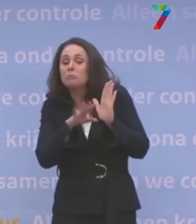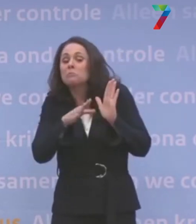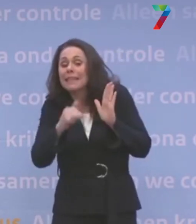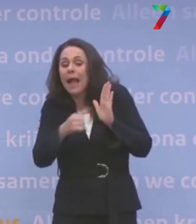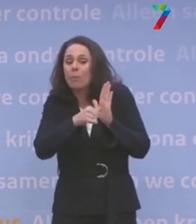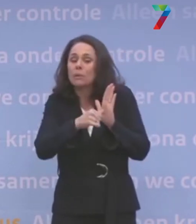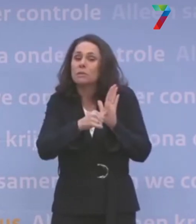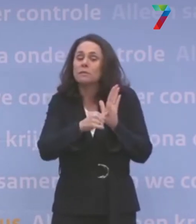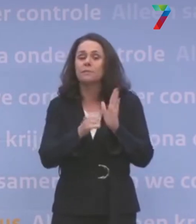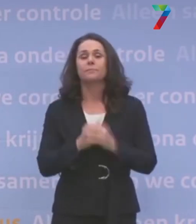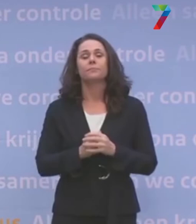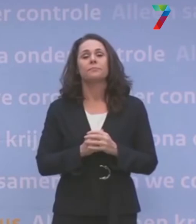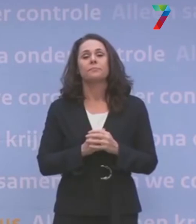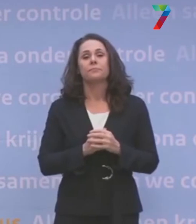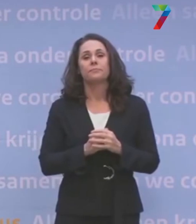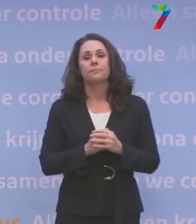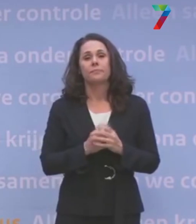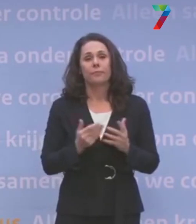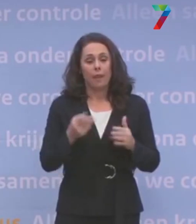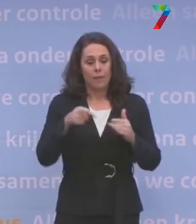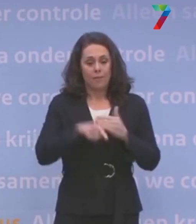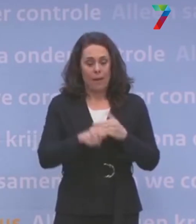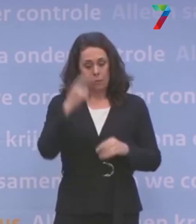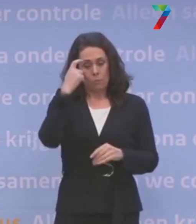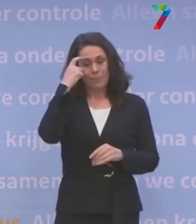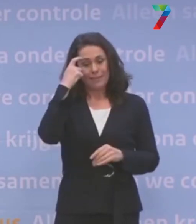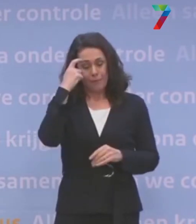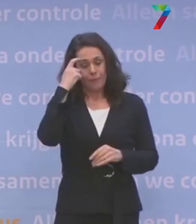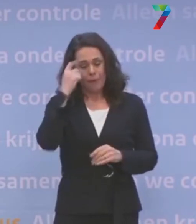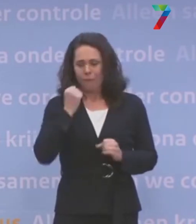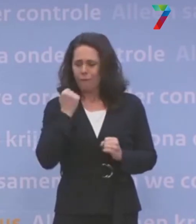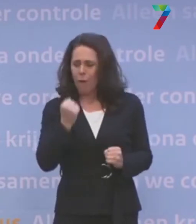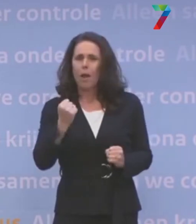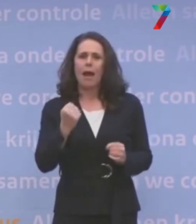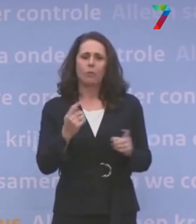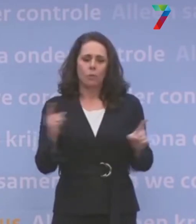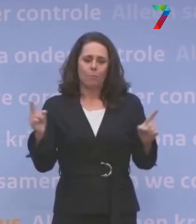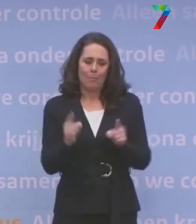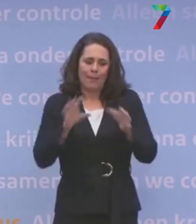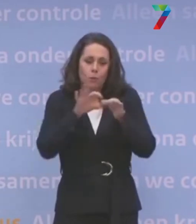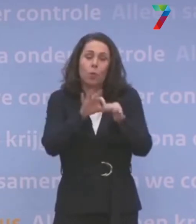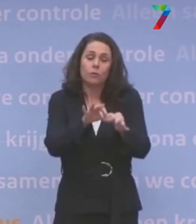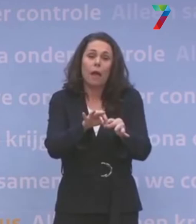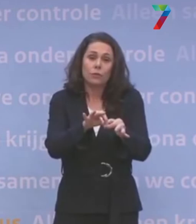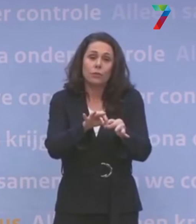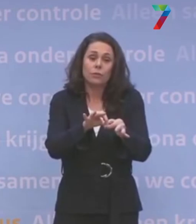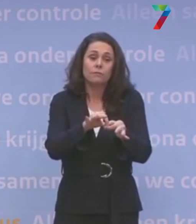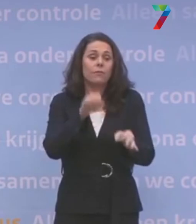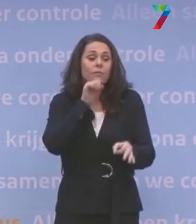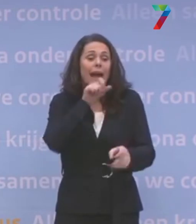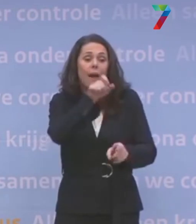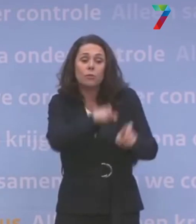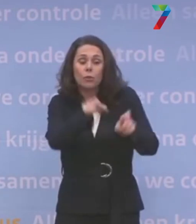zijn. En we doen dit vanuit het besef dat het volhouden van beperkt contact voor zowel de